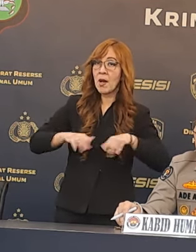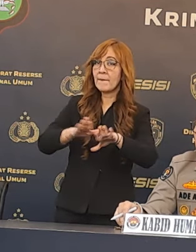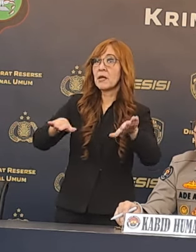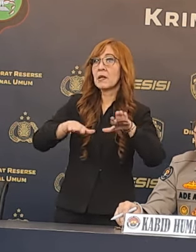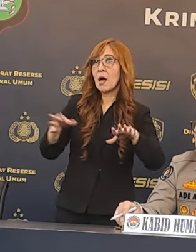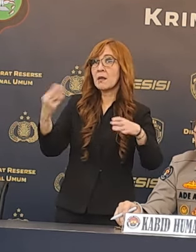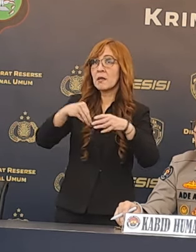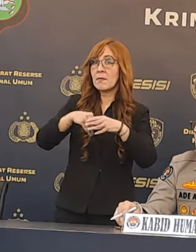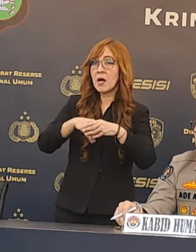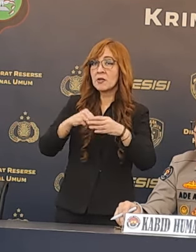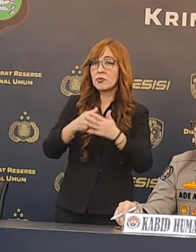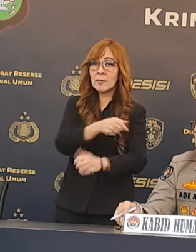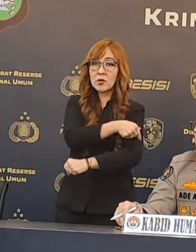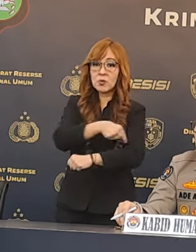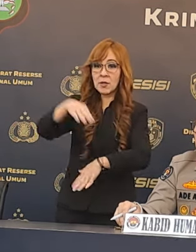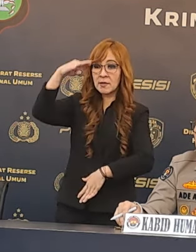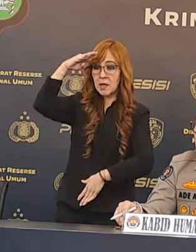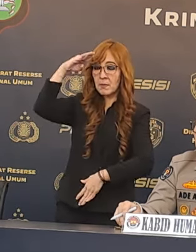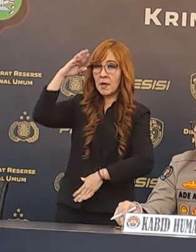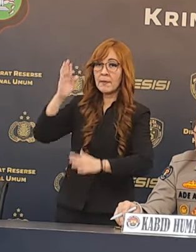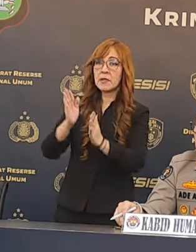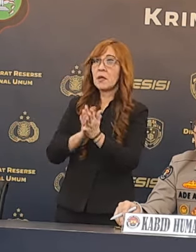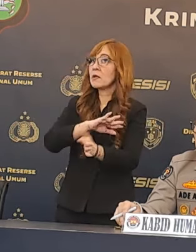maupun manajemen kolam renang,